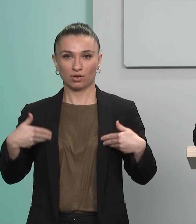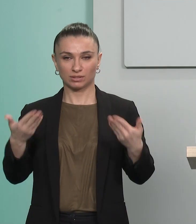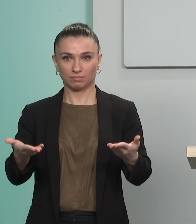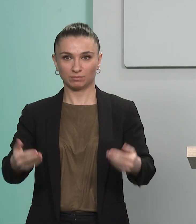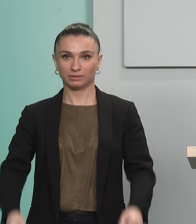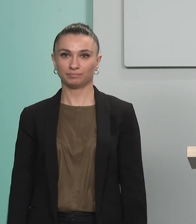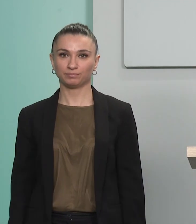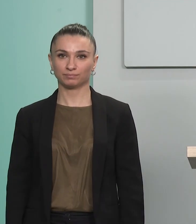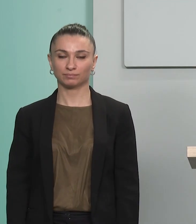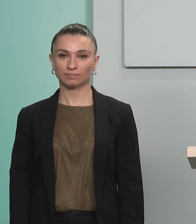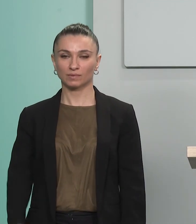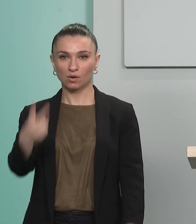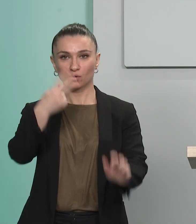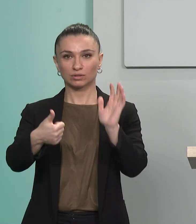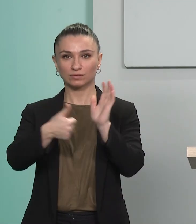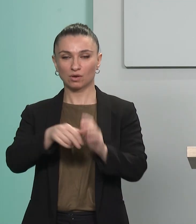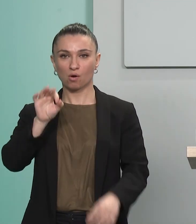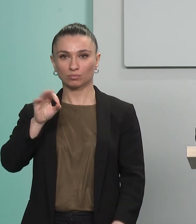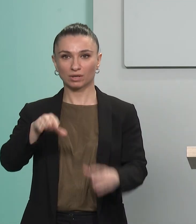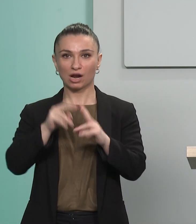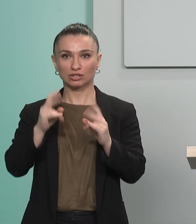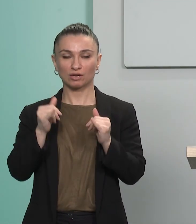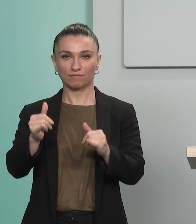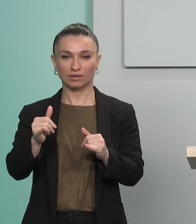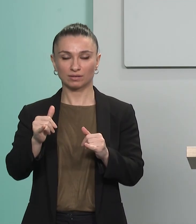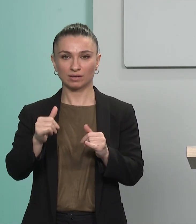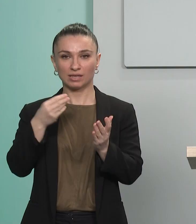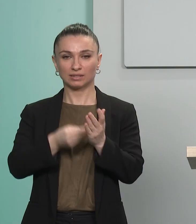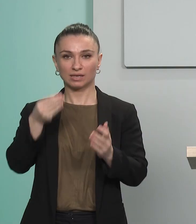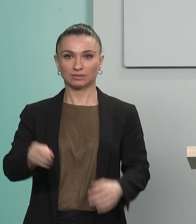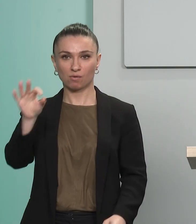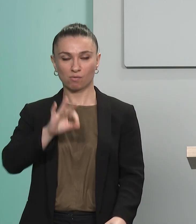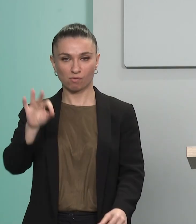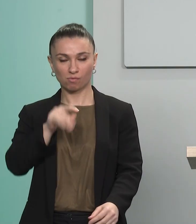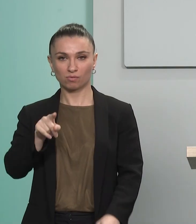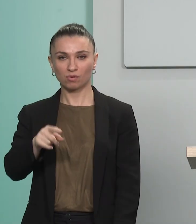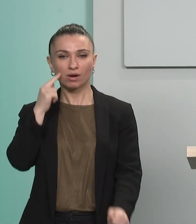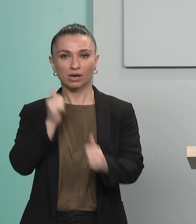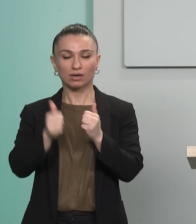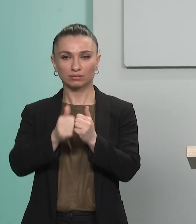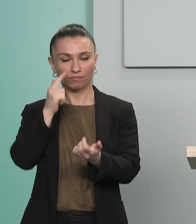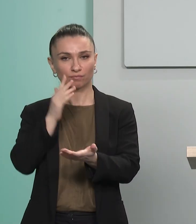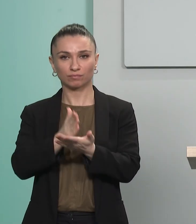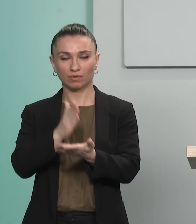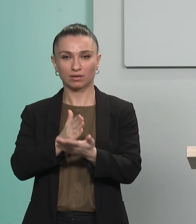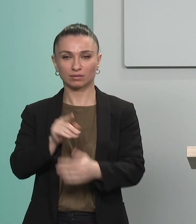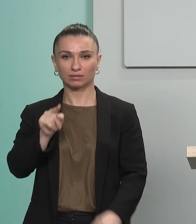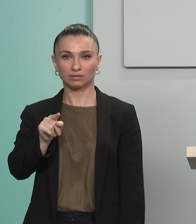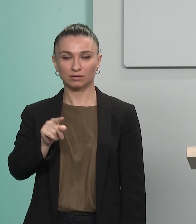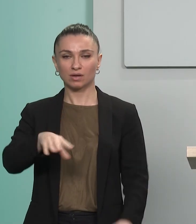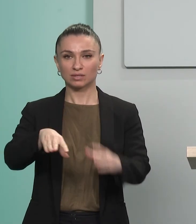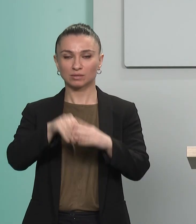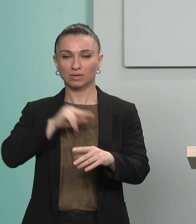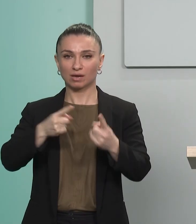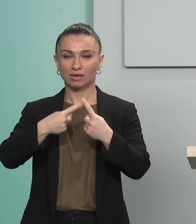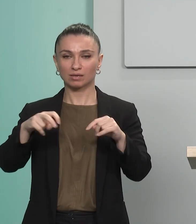მოგესალმებით. 26 ოქტომბრის არჩევნების დისკრედიტაციასთან ერთად ინტენსიური ხასიათი აქვს